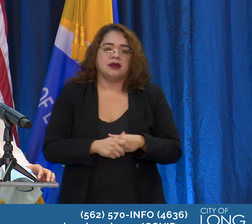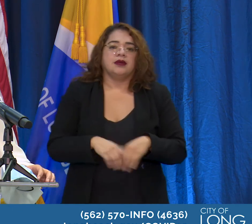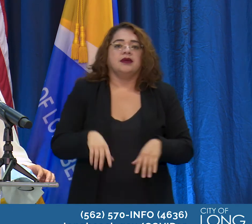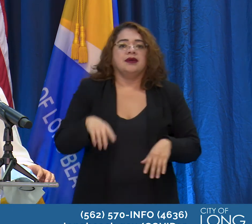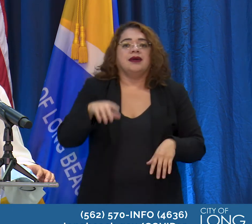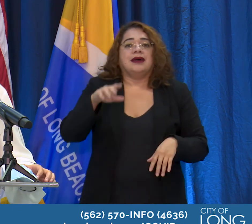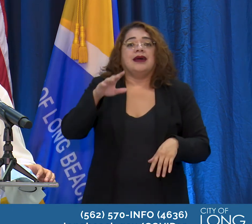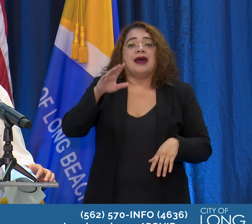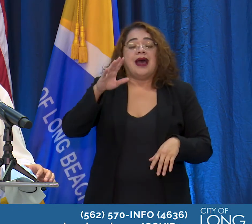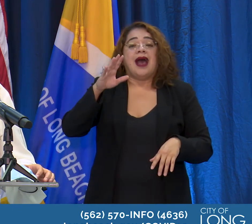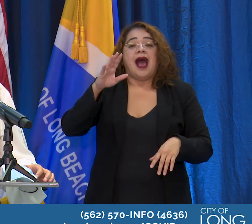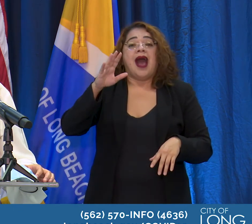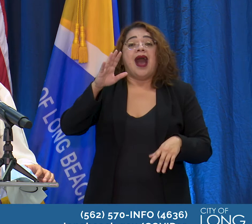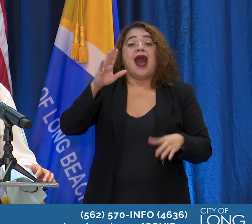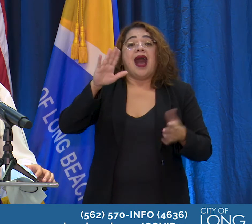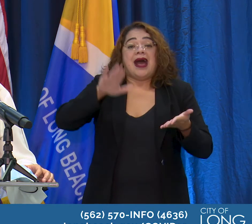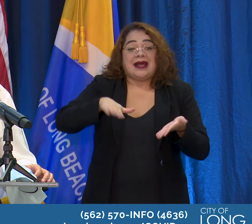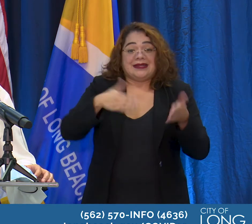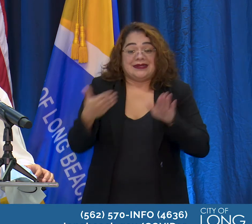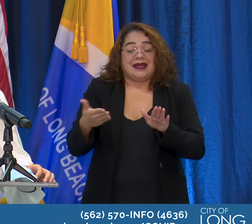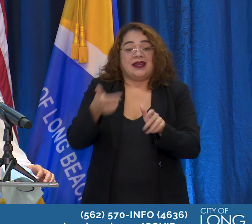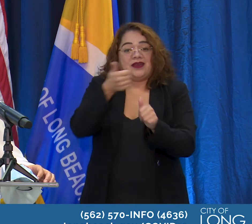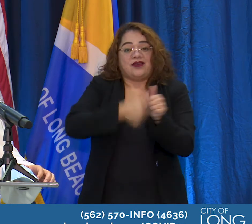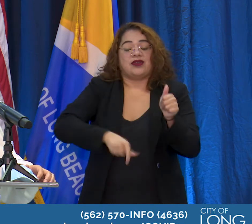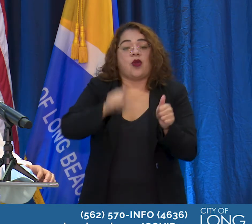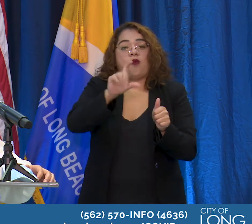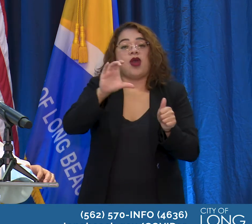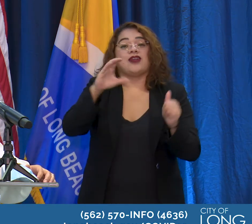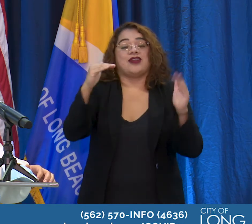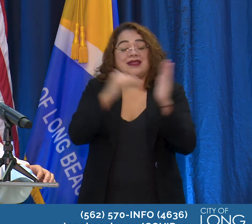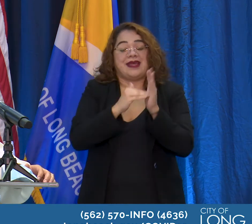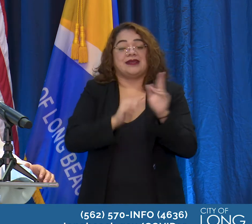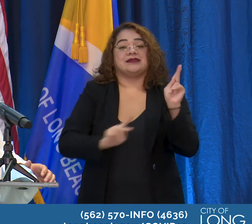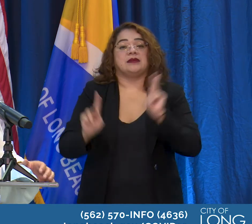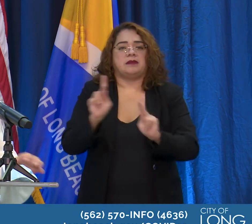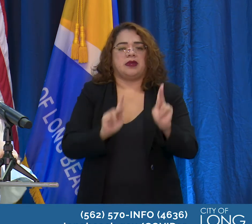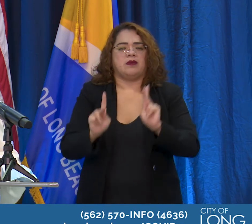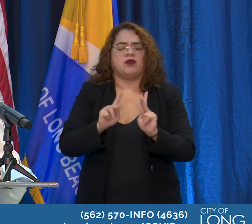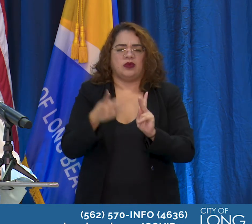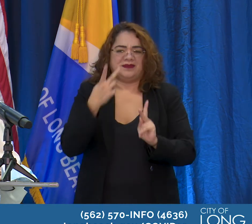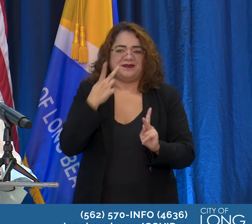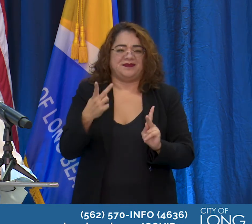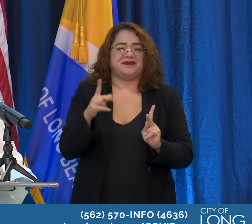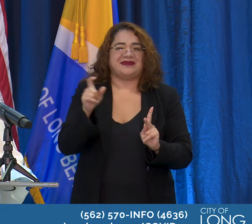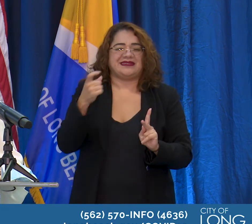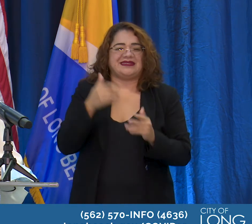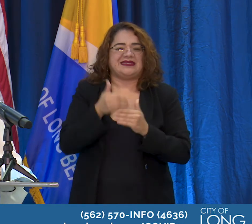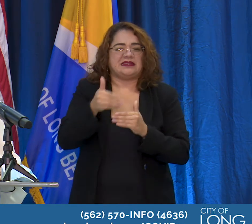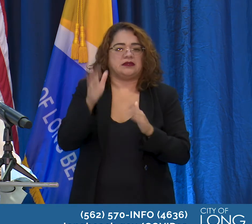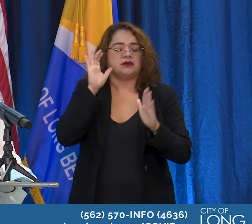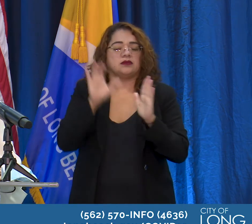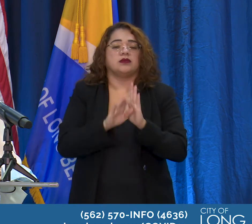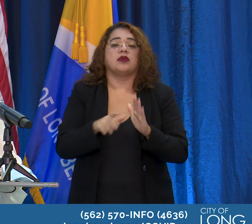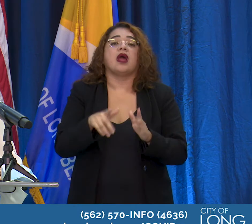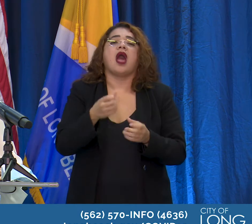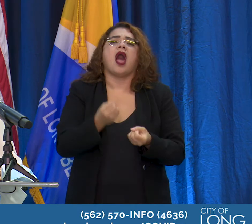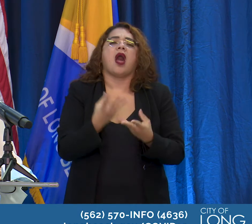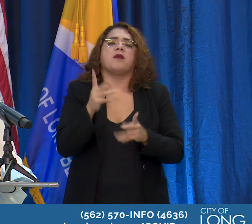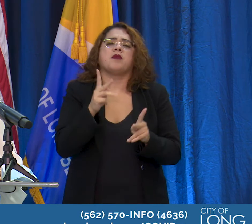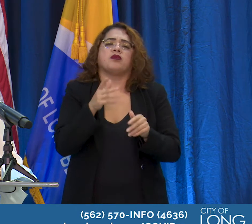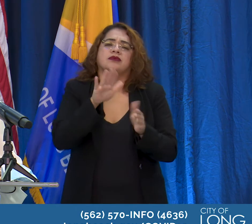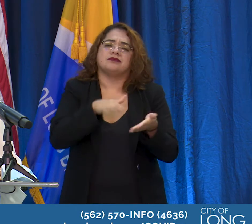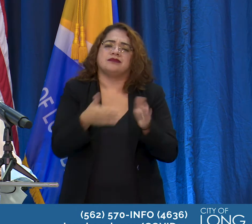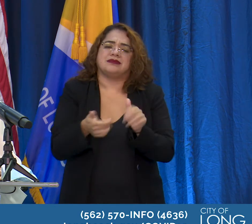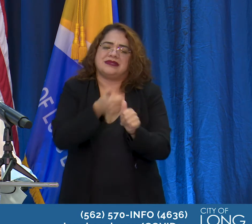siguiente imagen era las muertes por 100,000 personas. Esta imagen muestra que nuestro número de muertos por cada 100,000